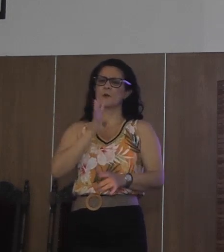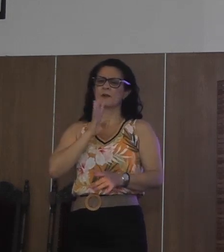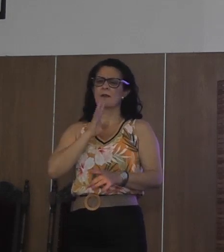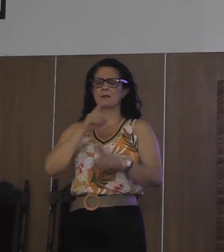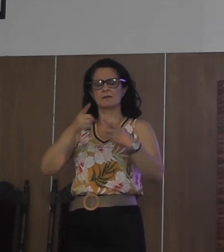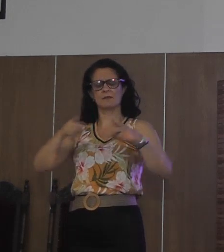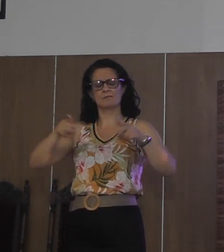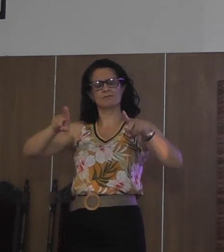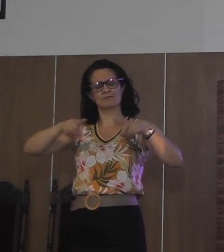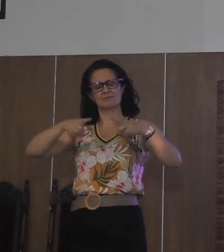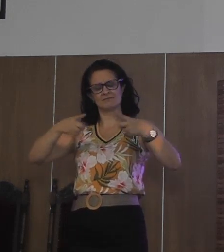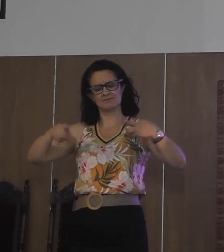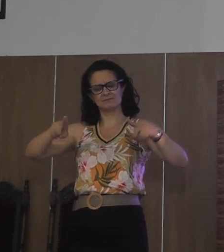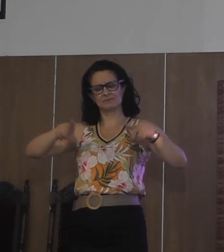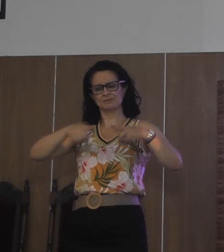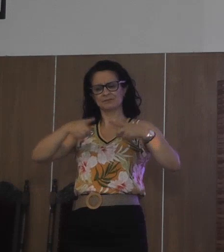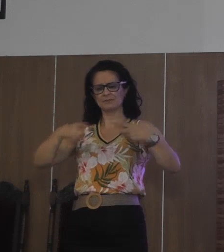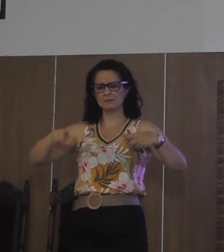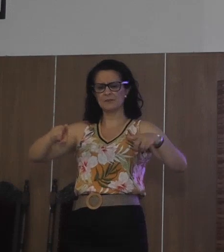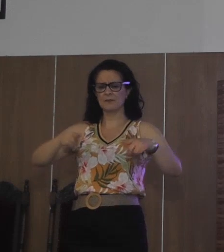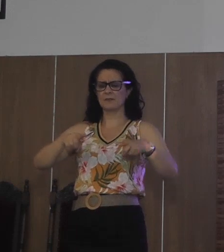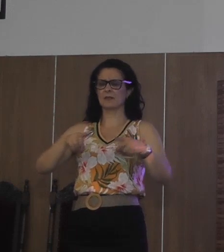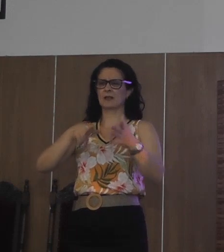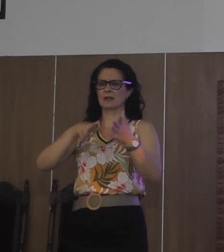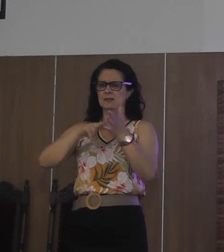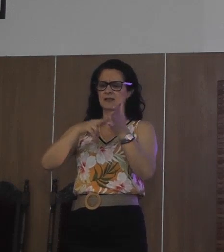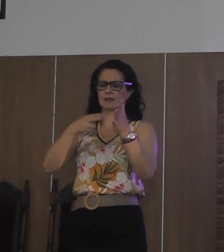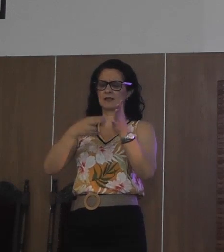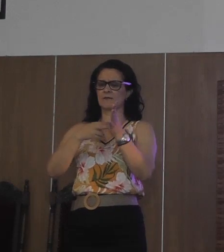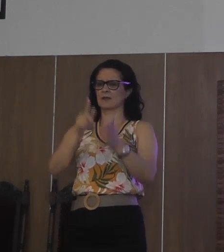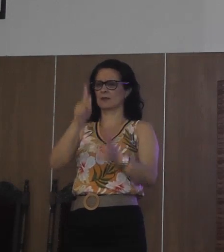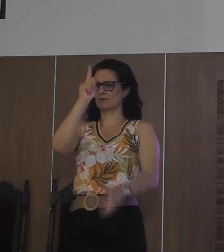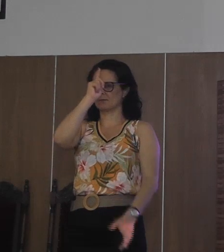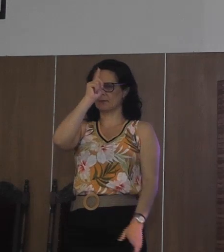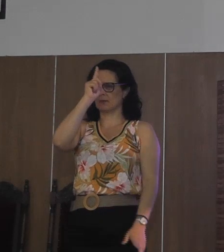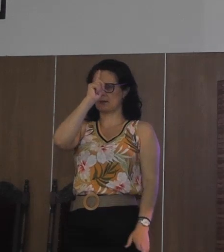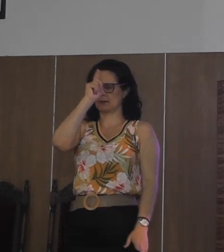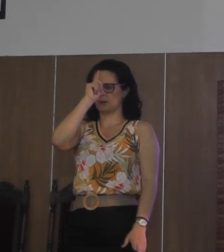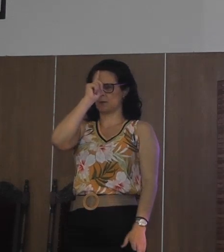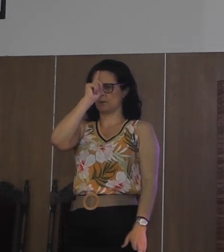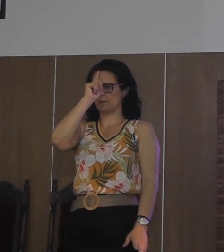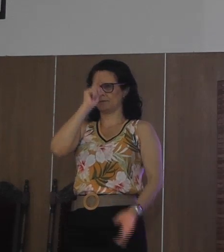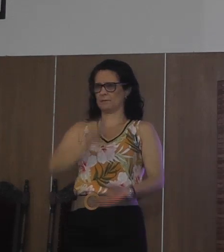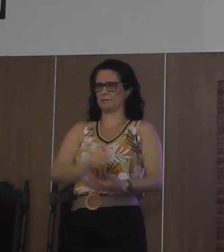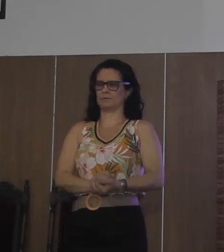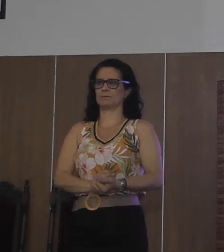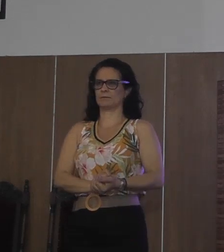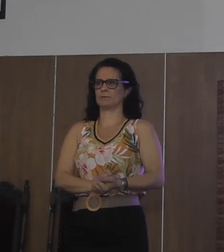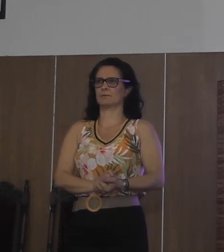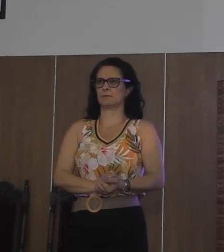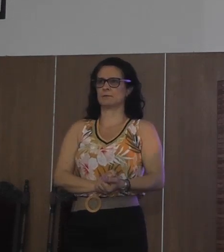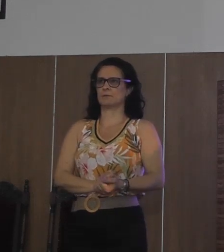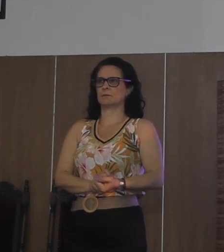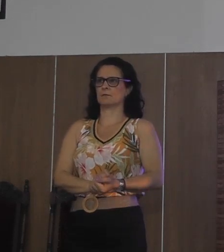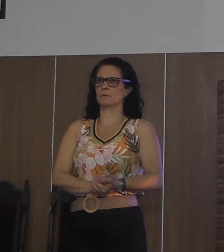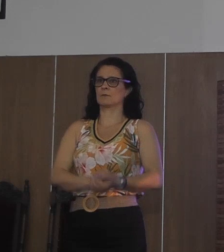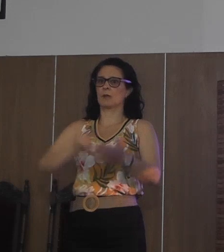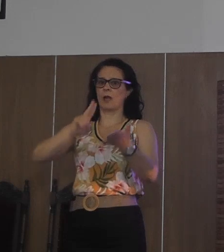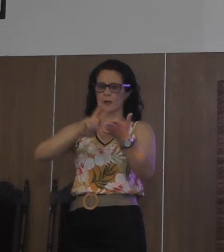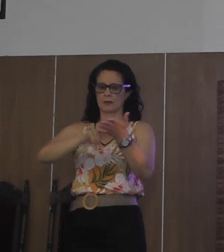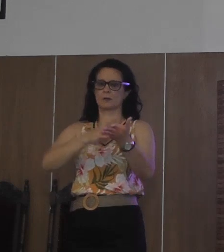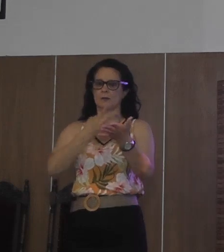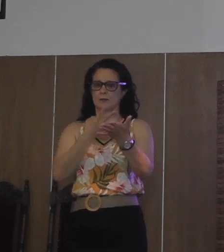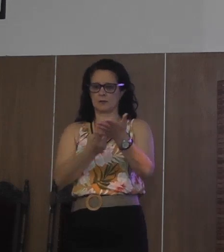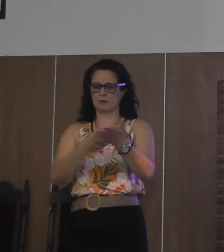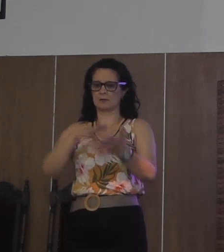Yeshua? Ele vem do grego e também é Yeshua. Isso é o significado transliterado para o nosso português, passa para o inglês, depois